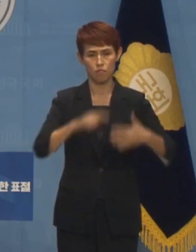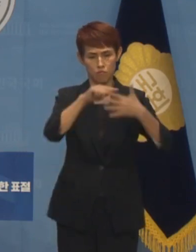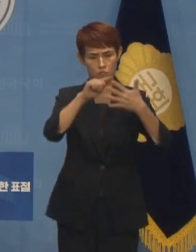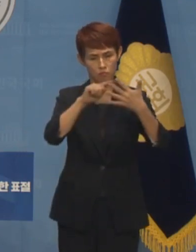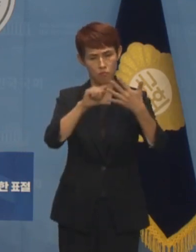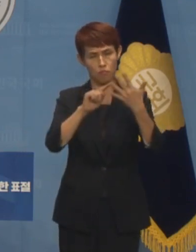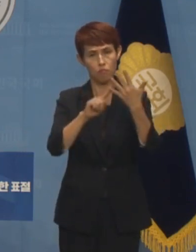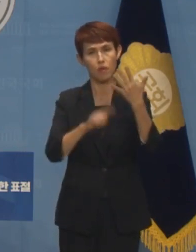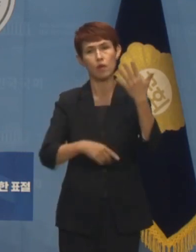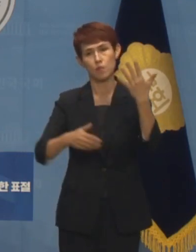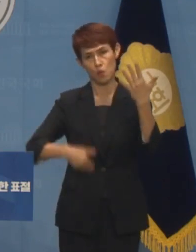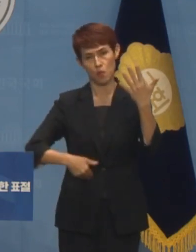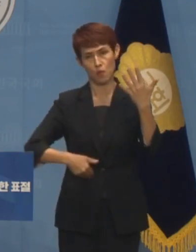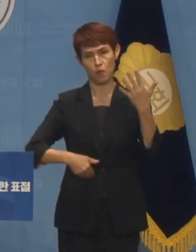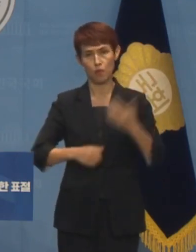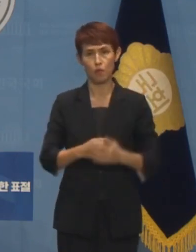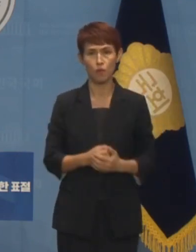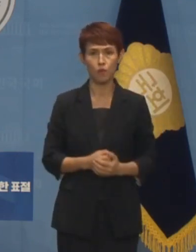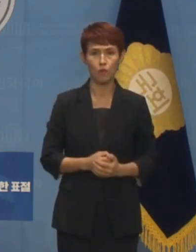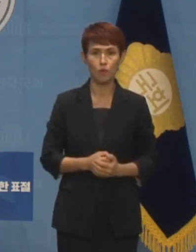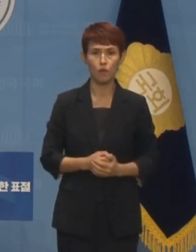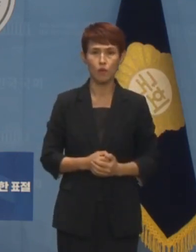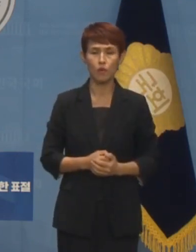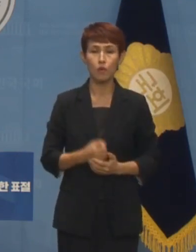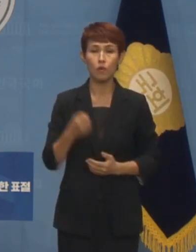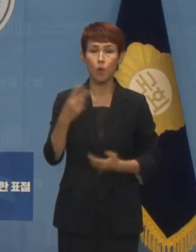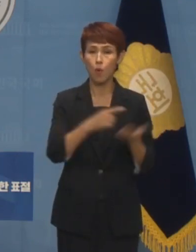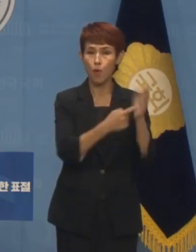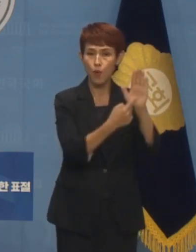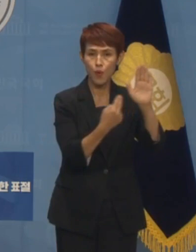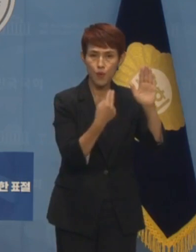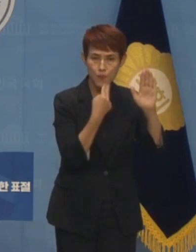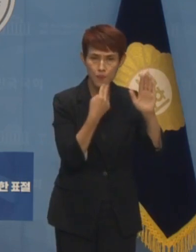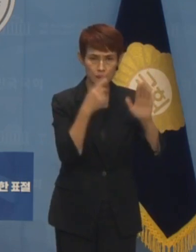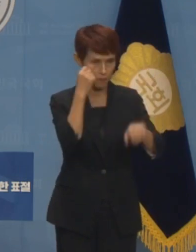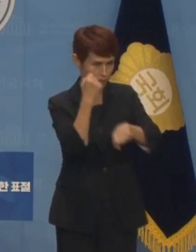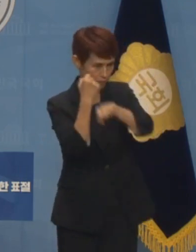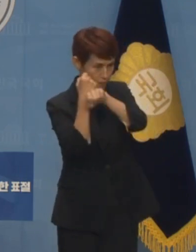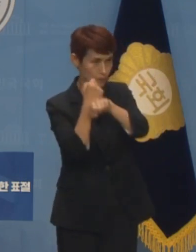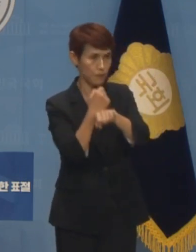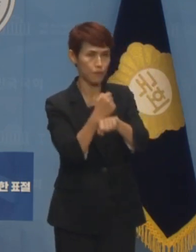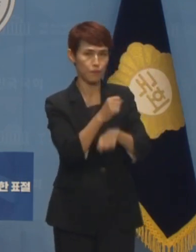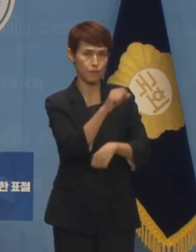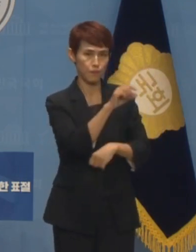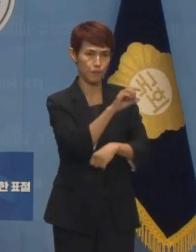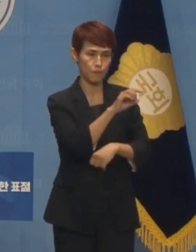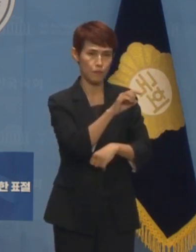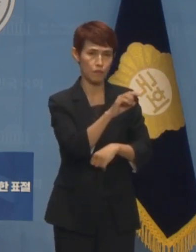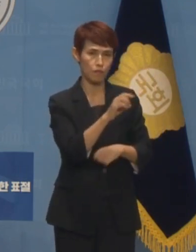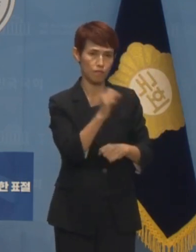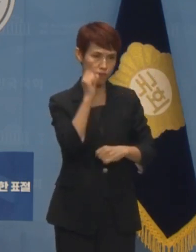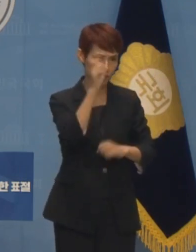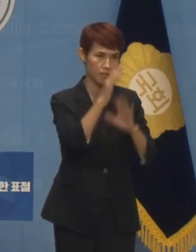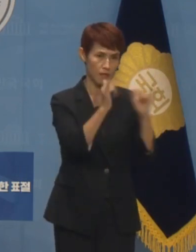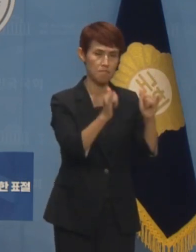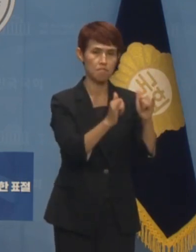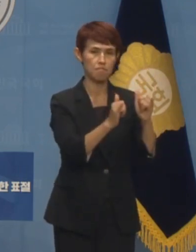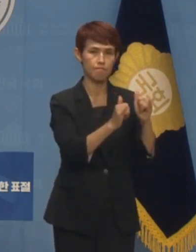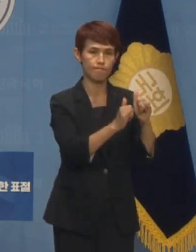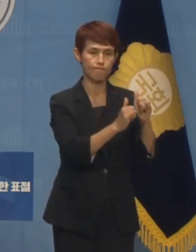있습니다. 끝으로 비공개적으로 학계의 주요 인사, 정치권의 주요